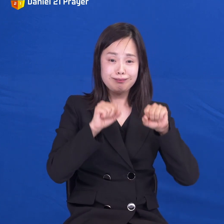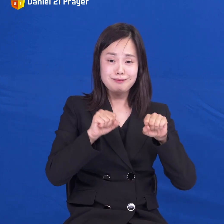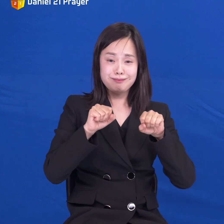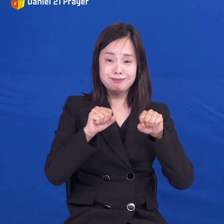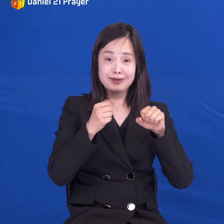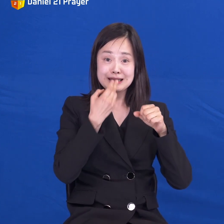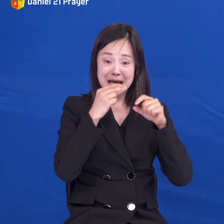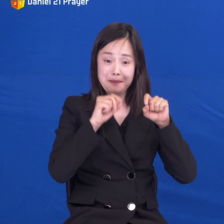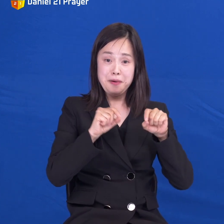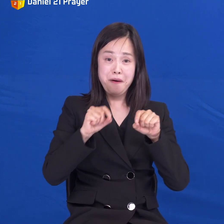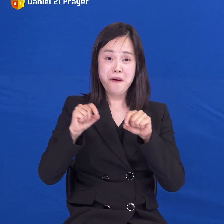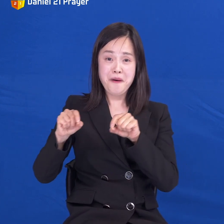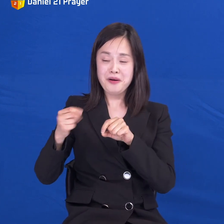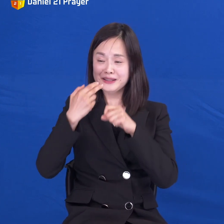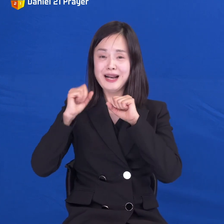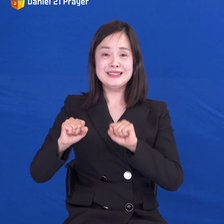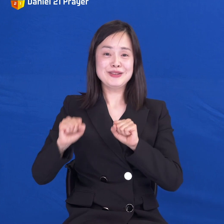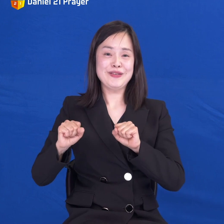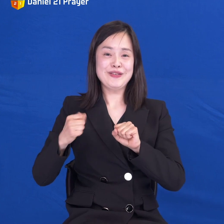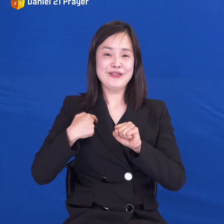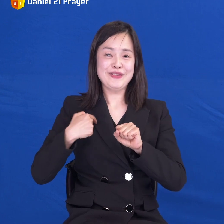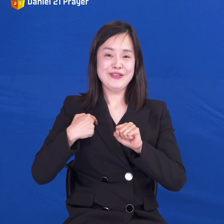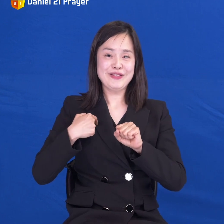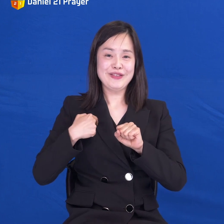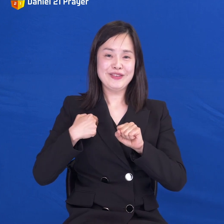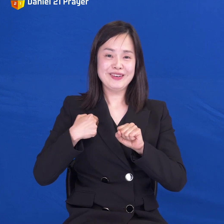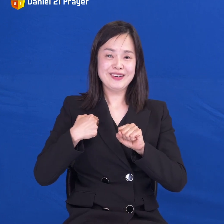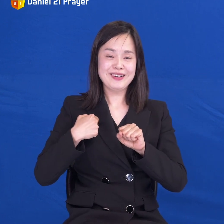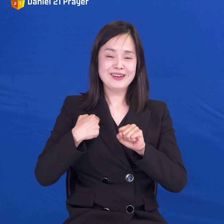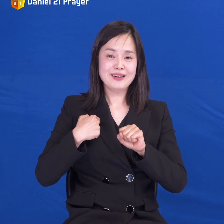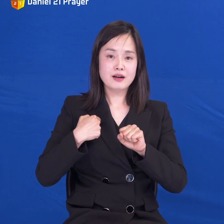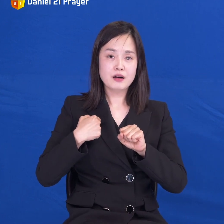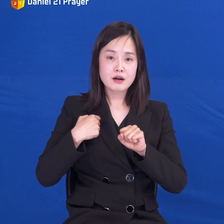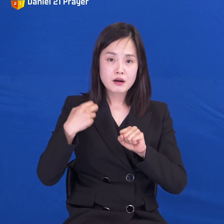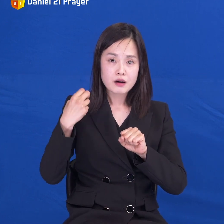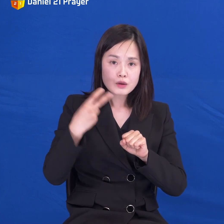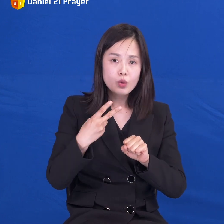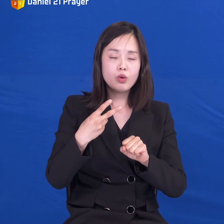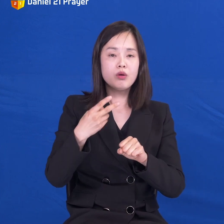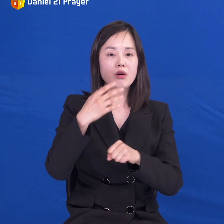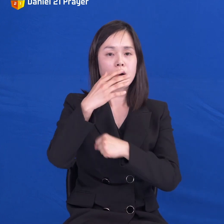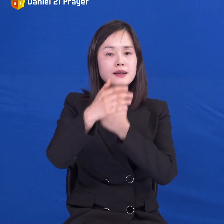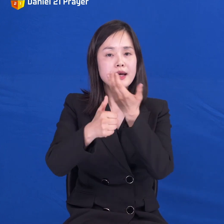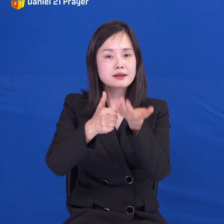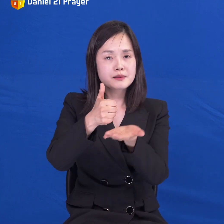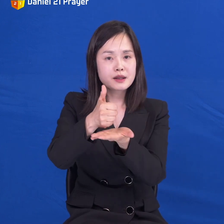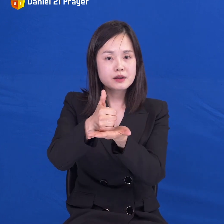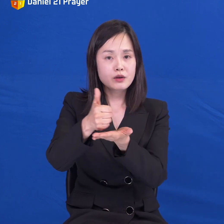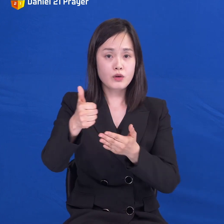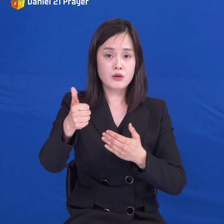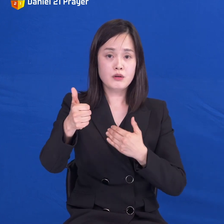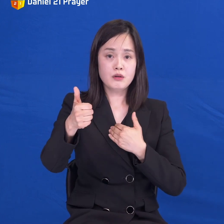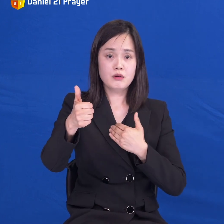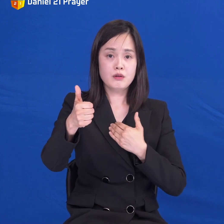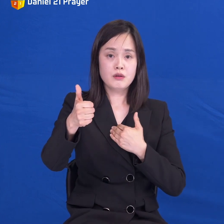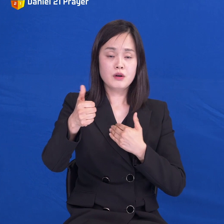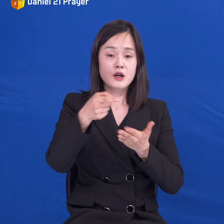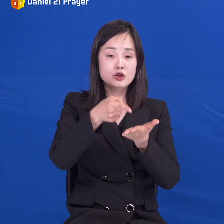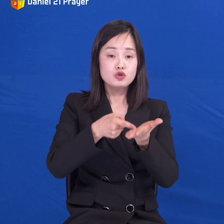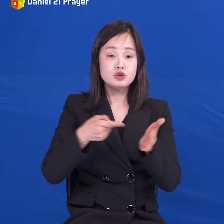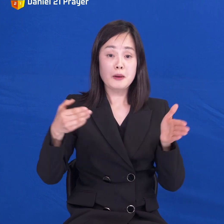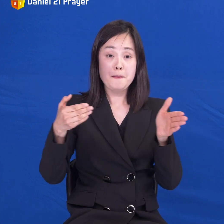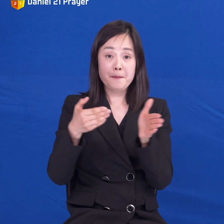그리고 더 하나님께서 낮추시는데, 수술하고 제가 제일로